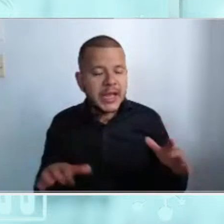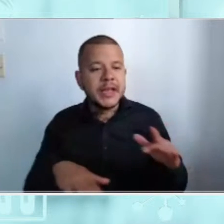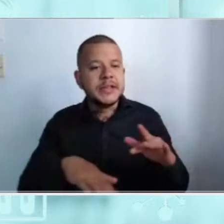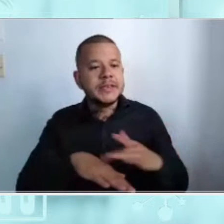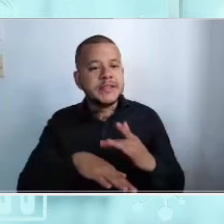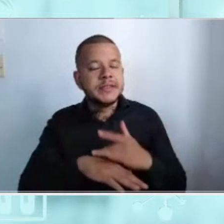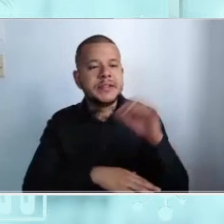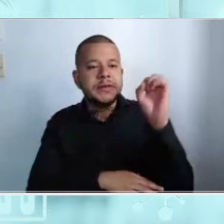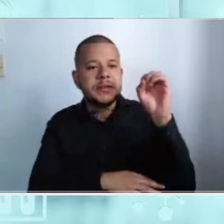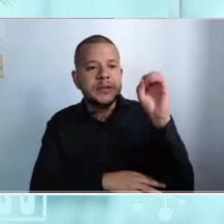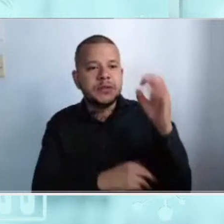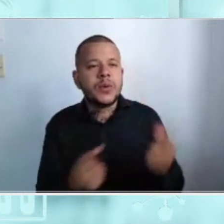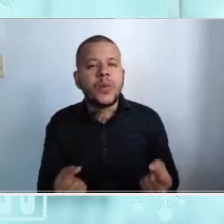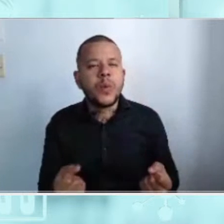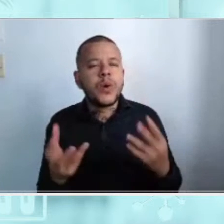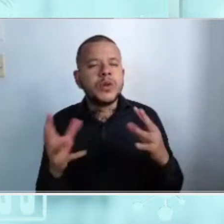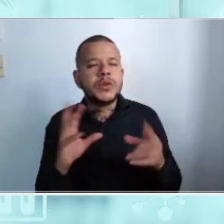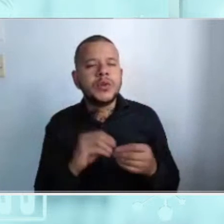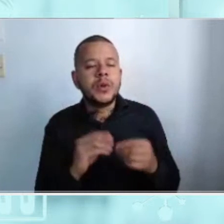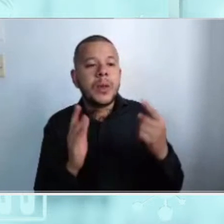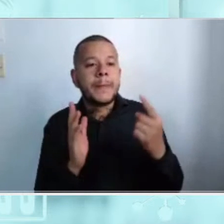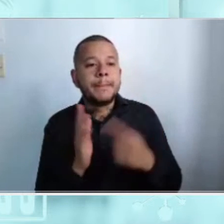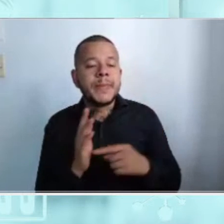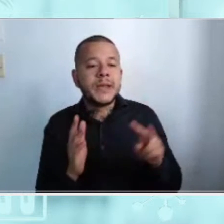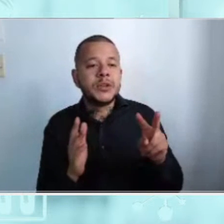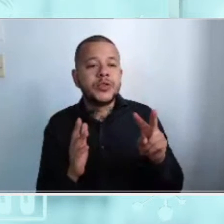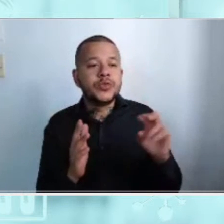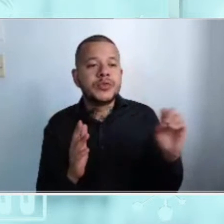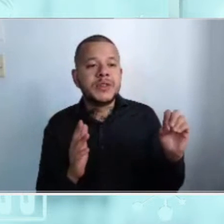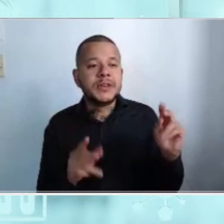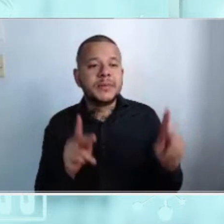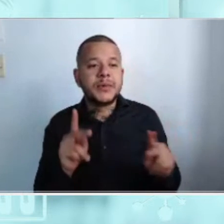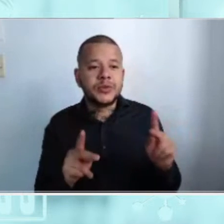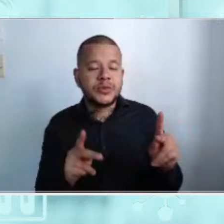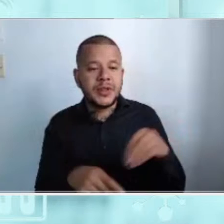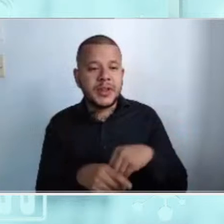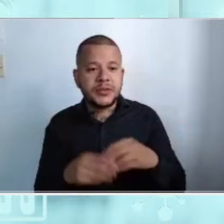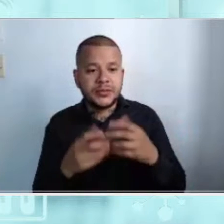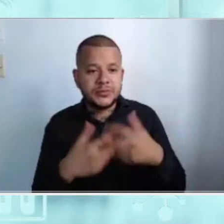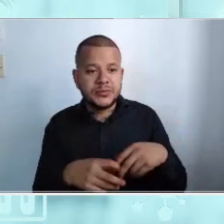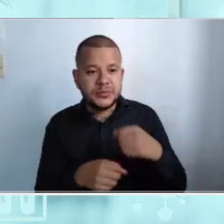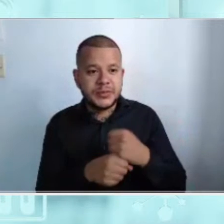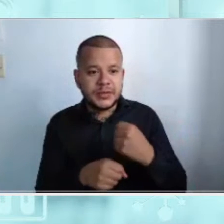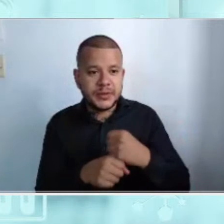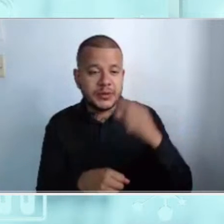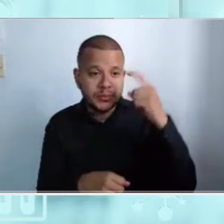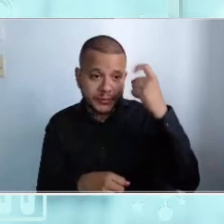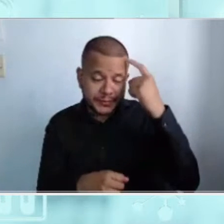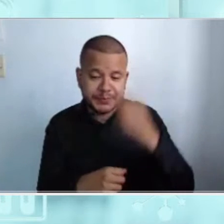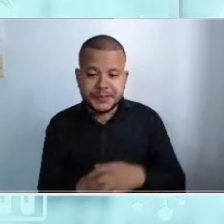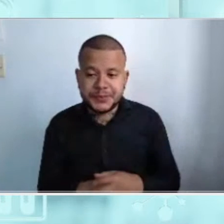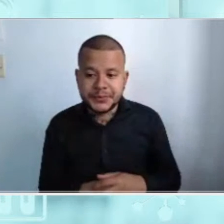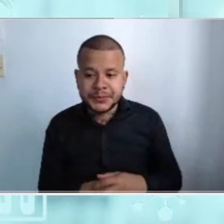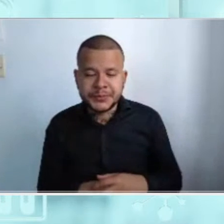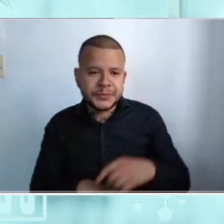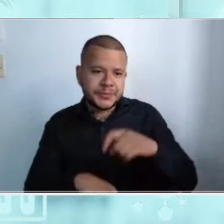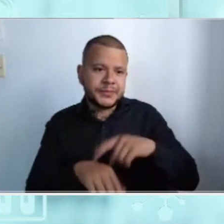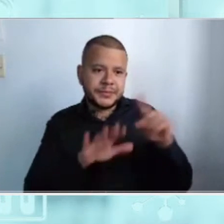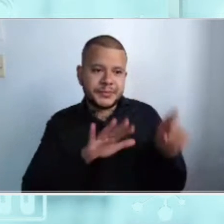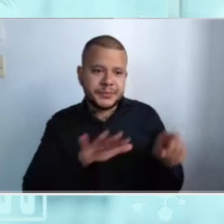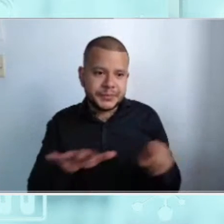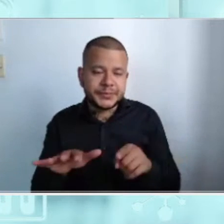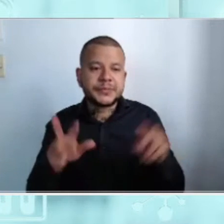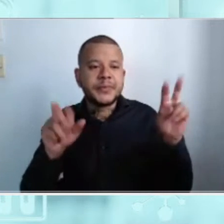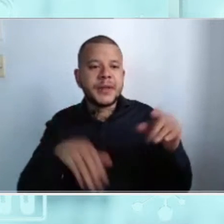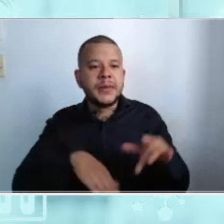más de 1.200 funcionarios a lo largo de estos 6 meses en la sensibilización de la